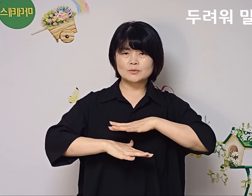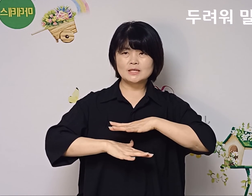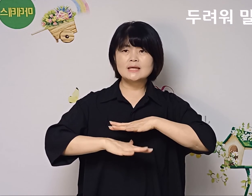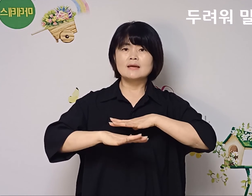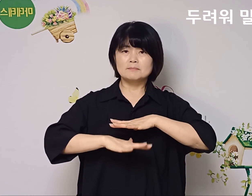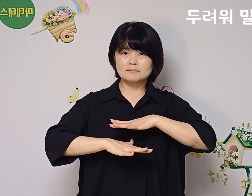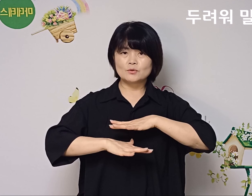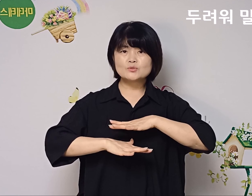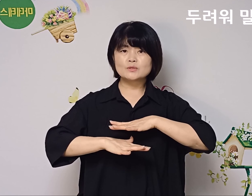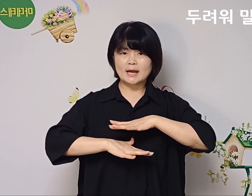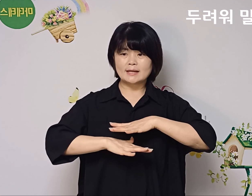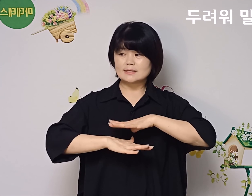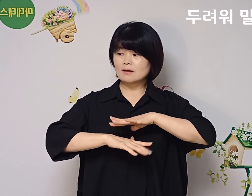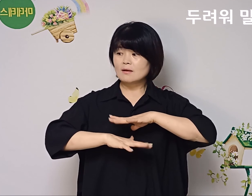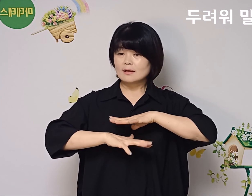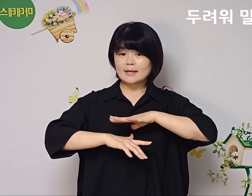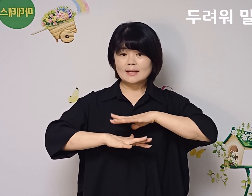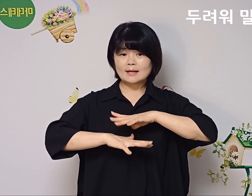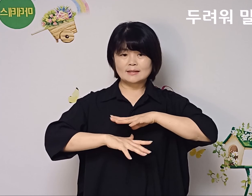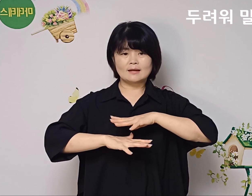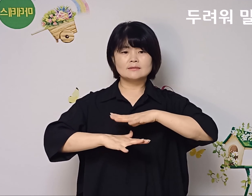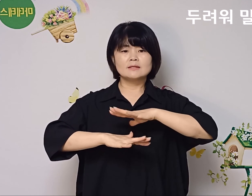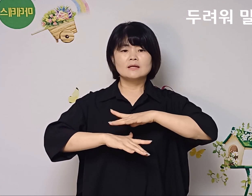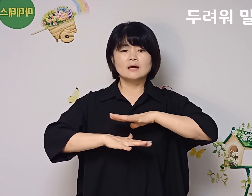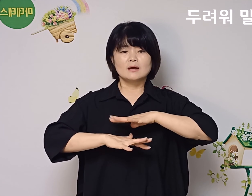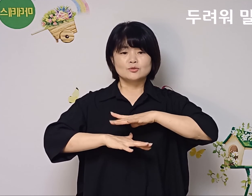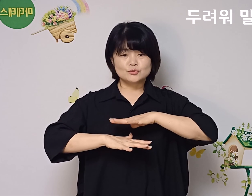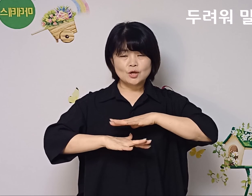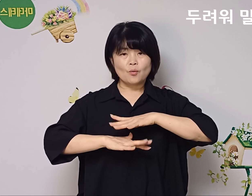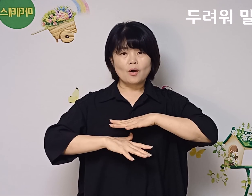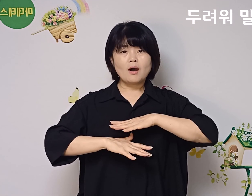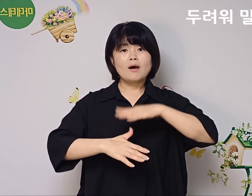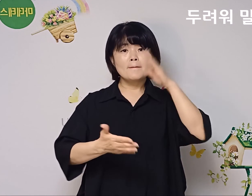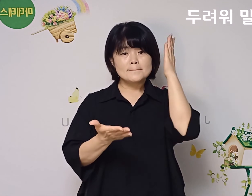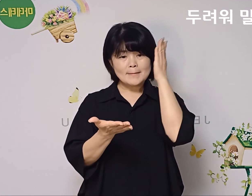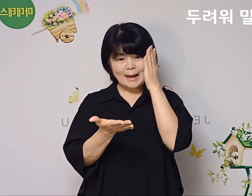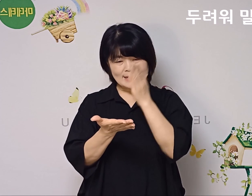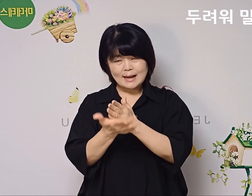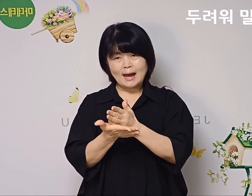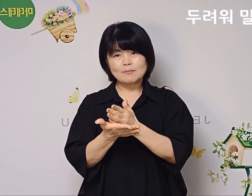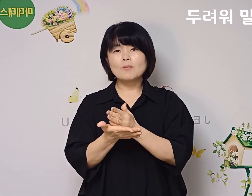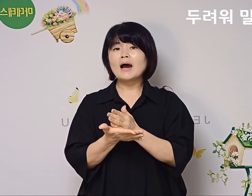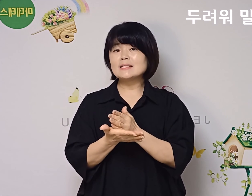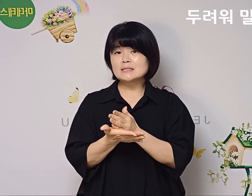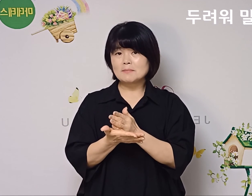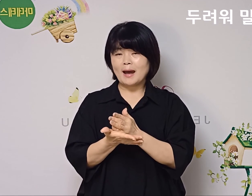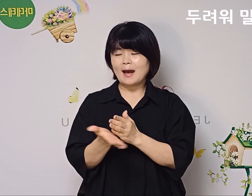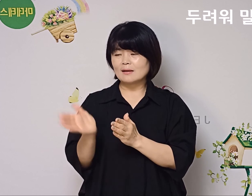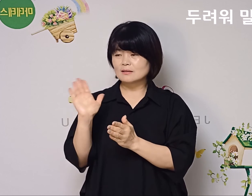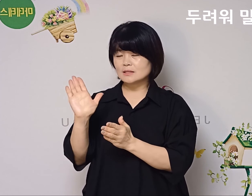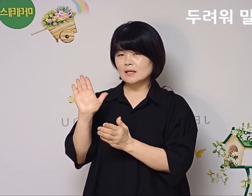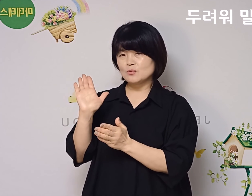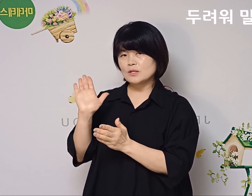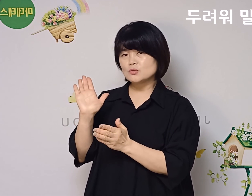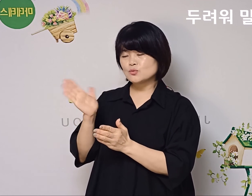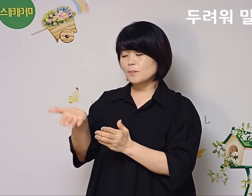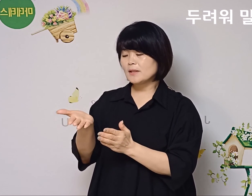아래손이 왼손이 아래에서 까닥까닥. 두려워 말라. 뭐뭐 하지 마. 그때 왼쪽 손바닥을